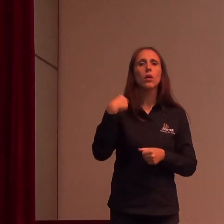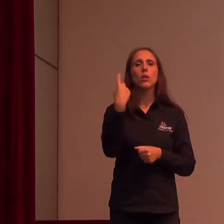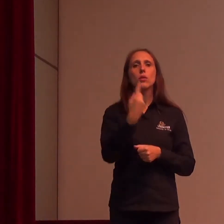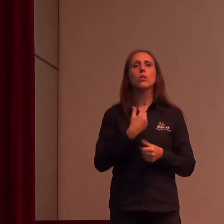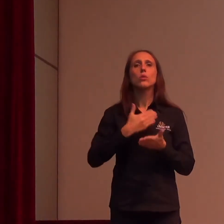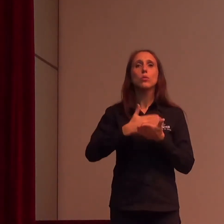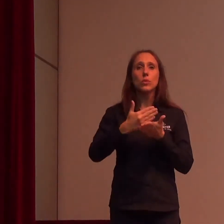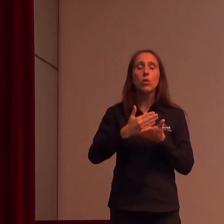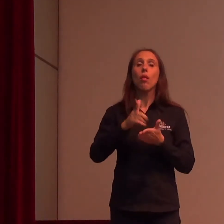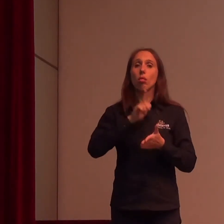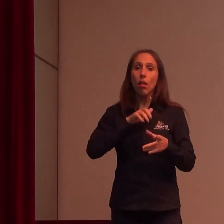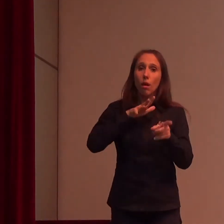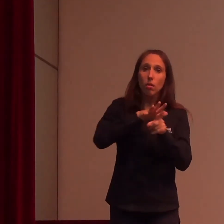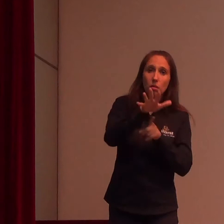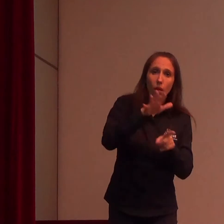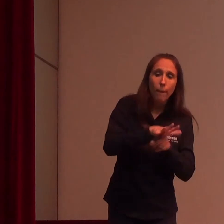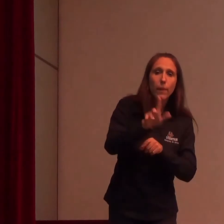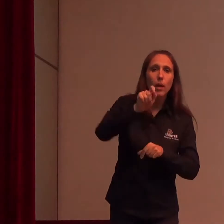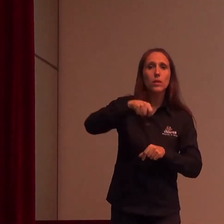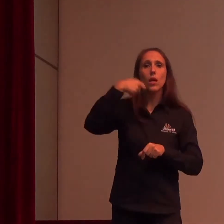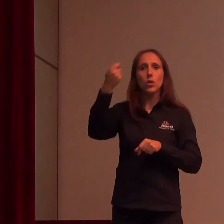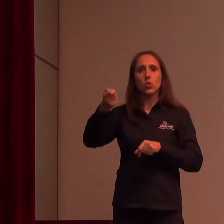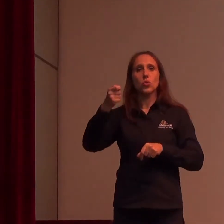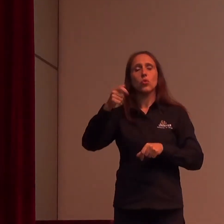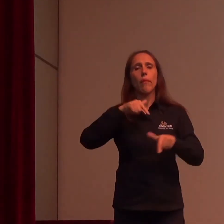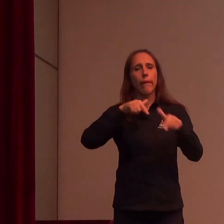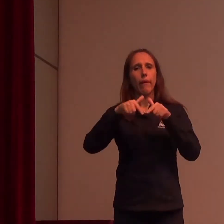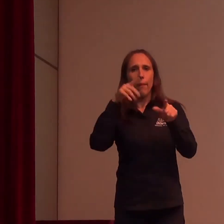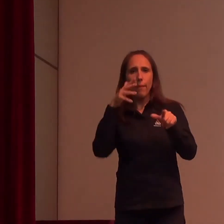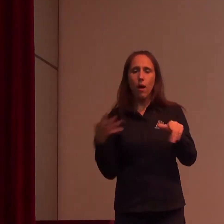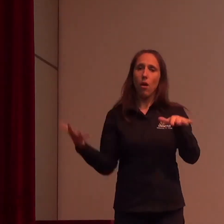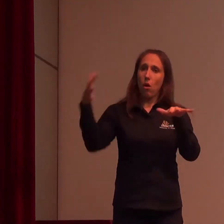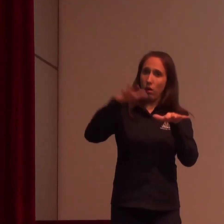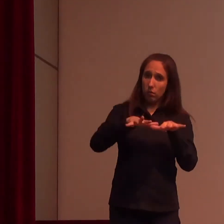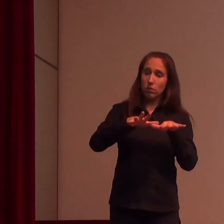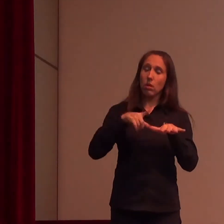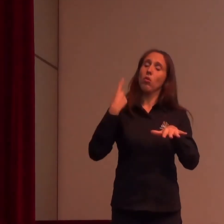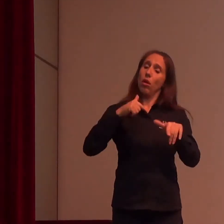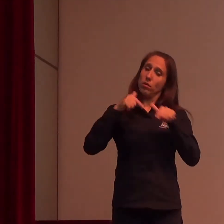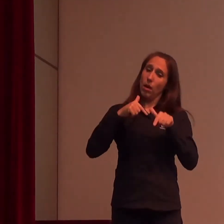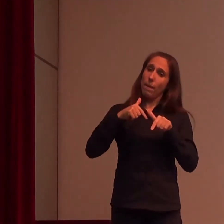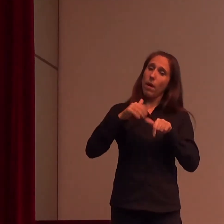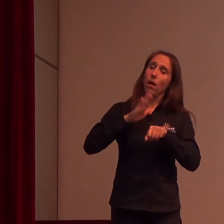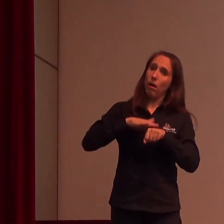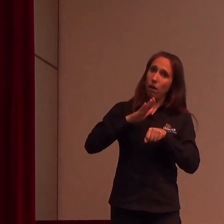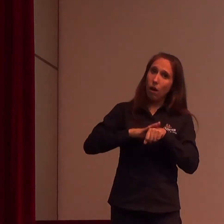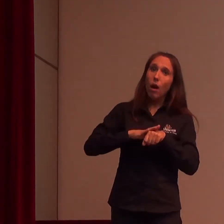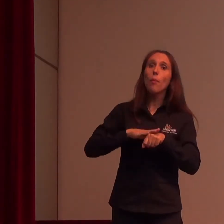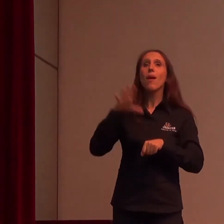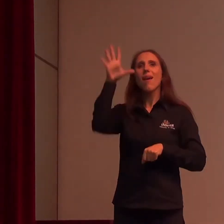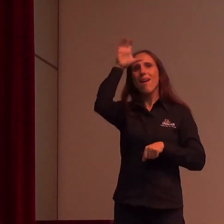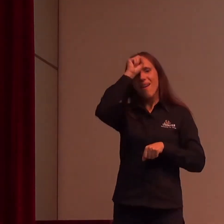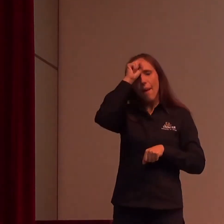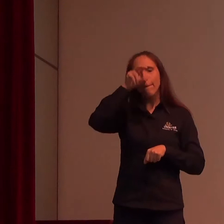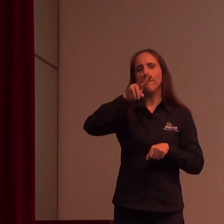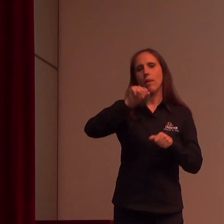gente gera demanda de serviços de inclusão, a gente trabalha com isso e a gente que aprende a fazer. Então a Fundação tem uma empresa agora